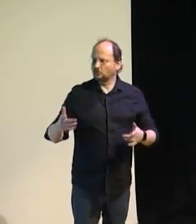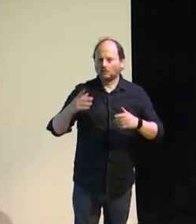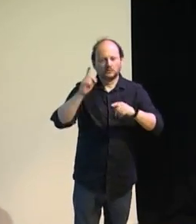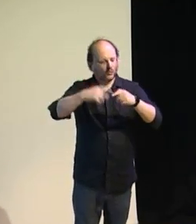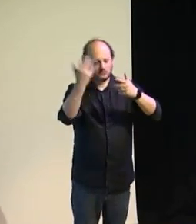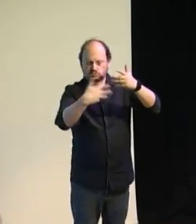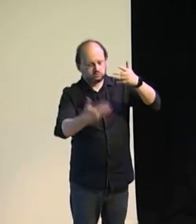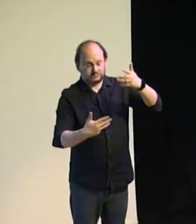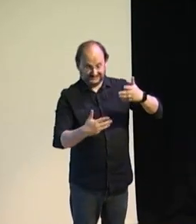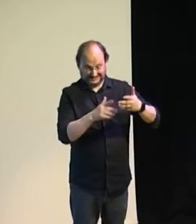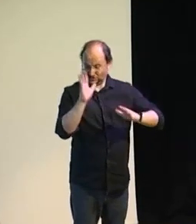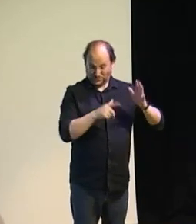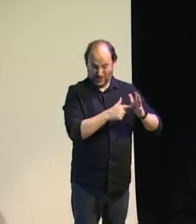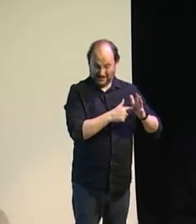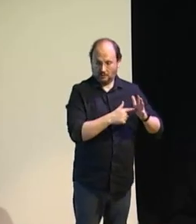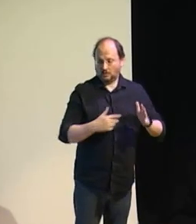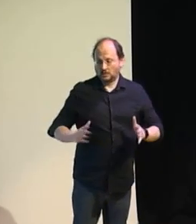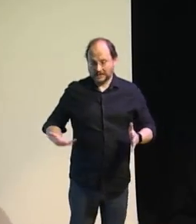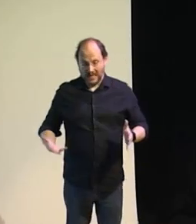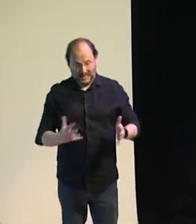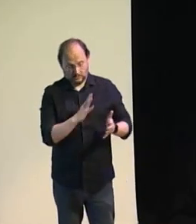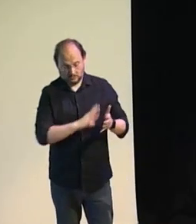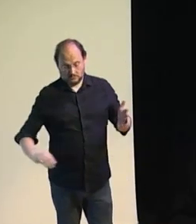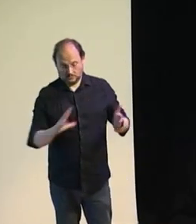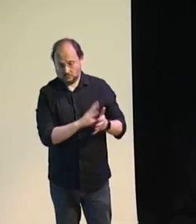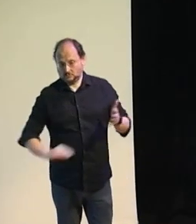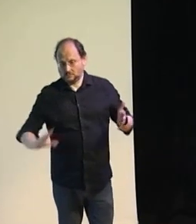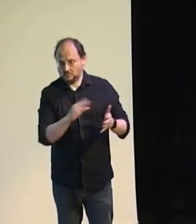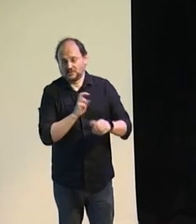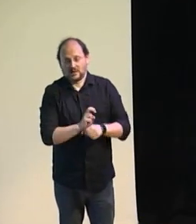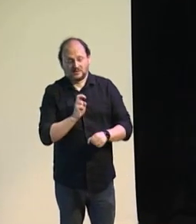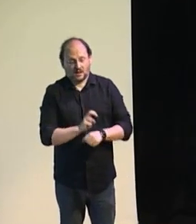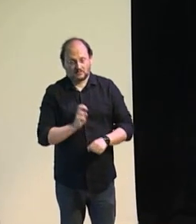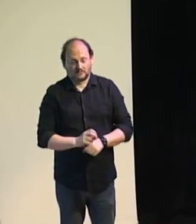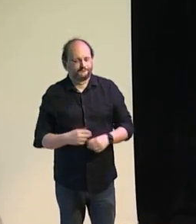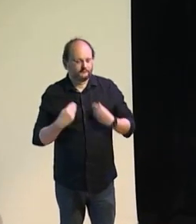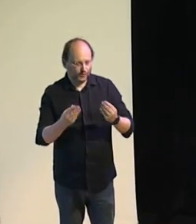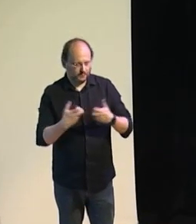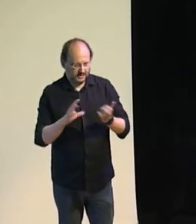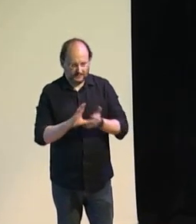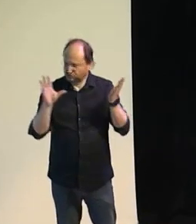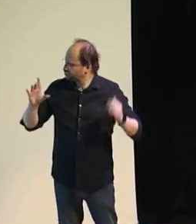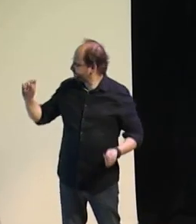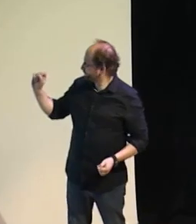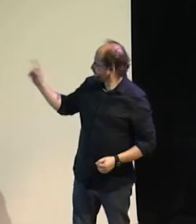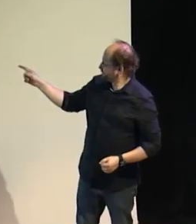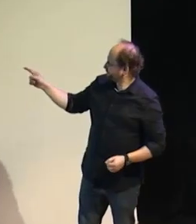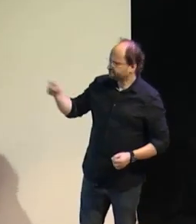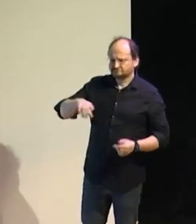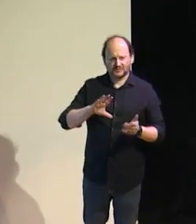inappropriée. Il fallait vraiment choisir d'appliquer un certain nombre de règles pour pouvoir s'exprimer avec la gestuelle. Et ces règles,